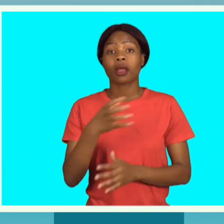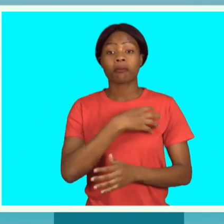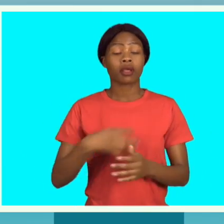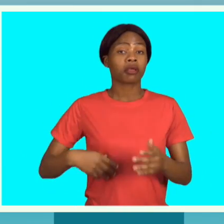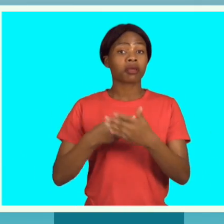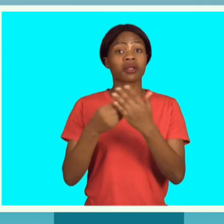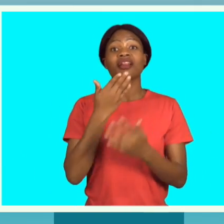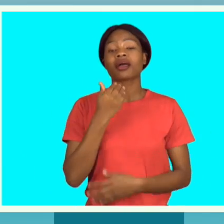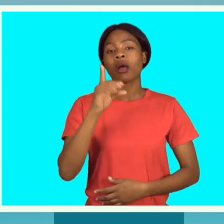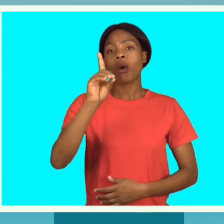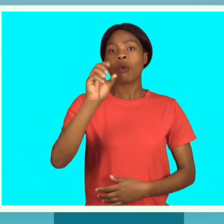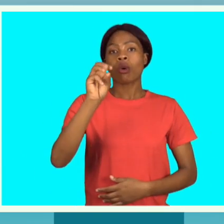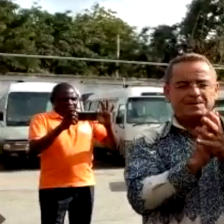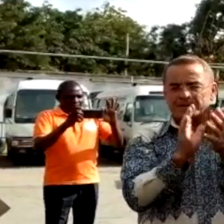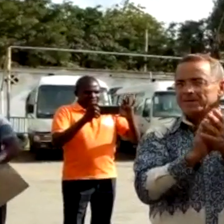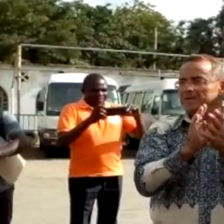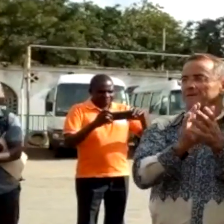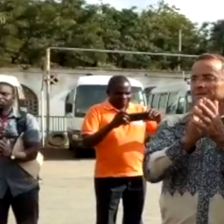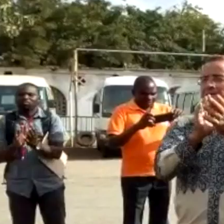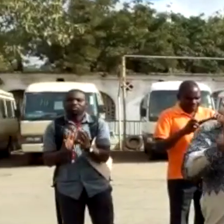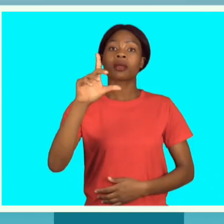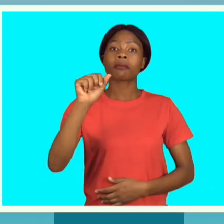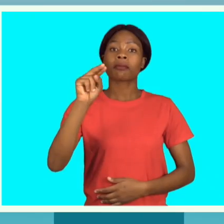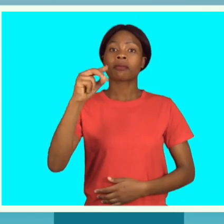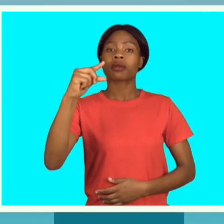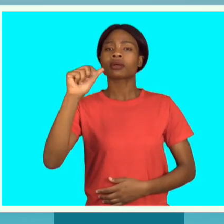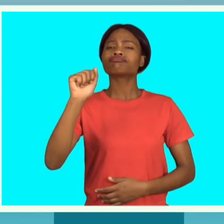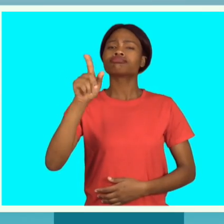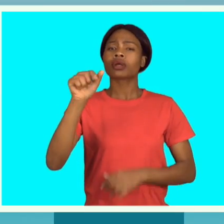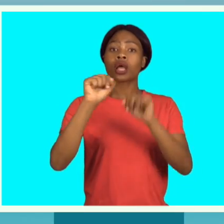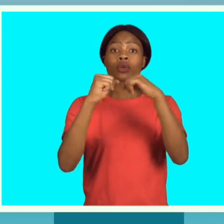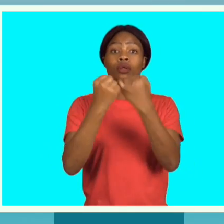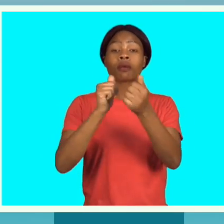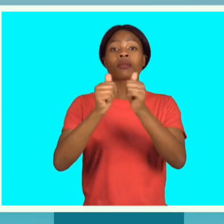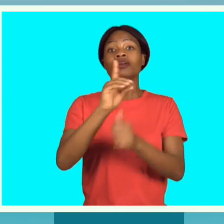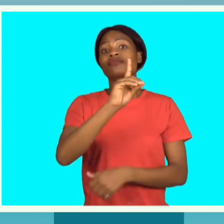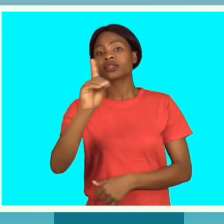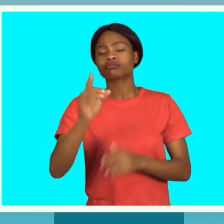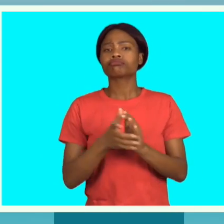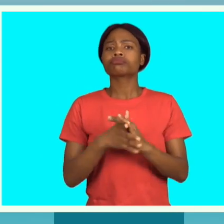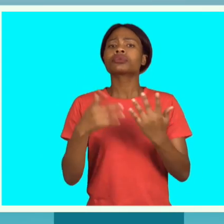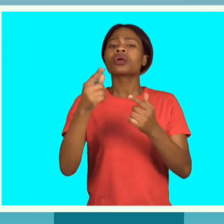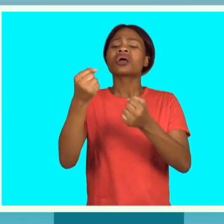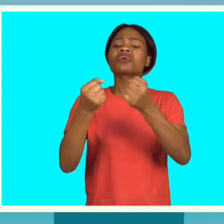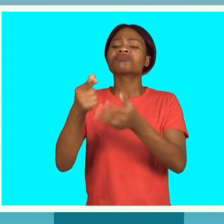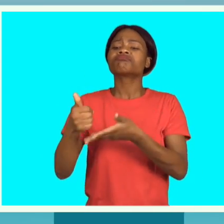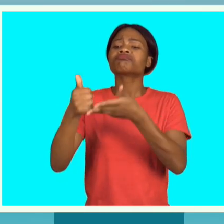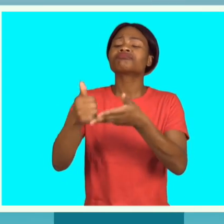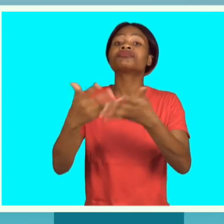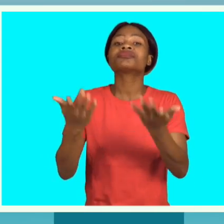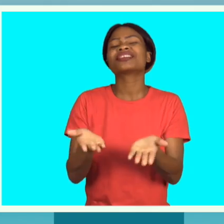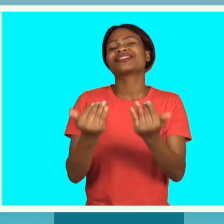Domingos Langa, presidente da ADPP-DS, esta viatura vai ajudar a tornar flexíveis os trabalhos da associação,